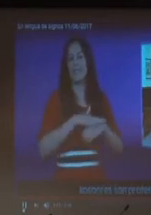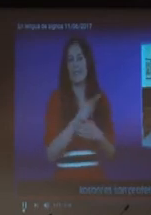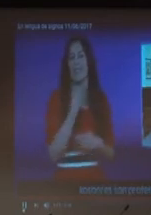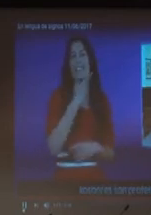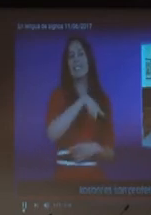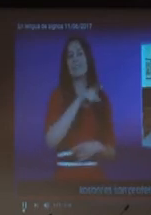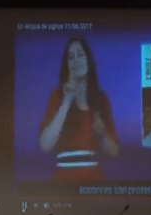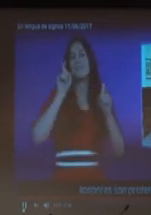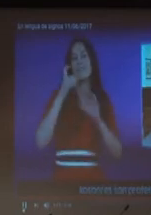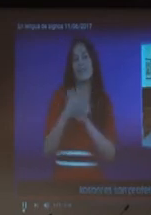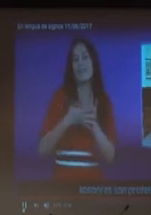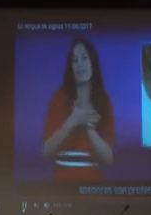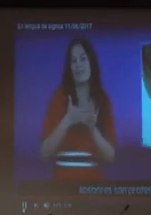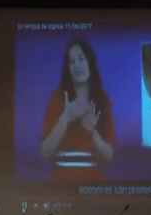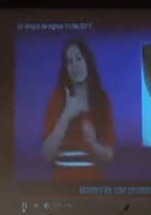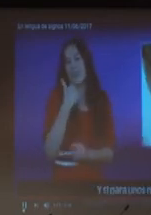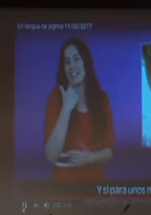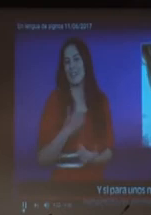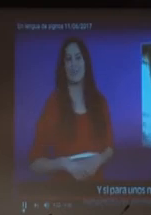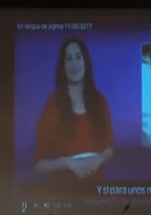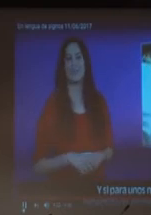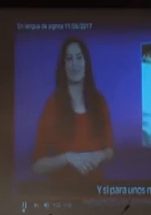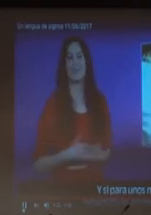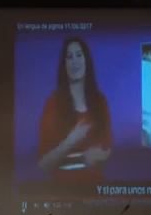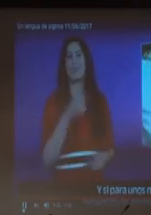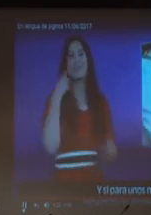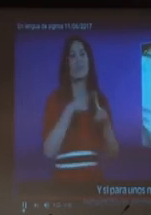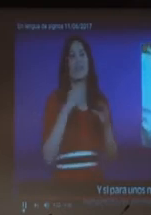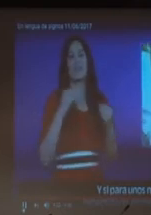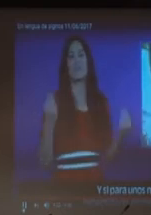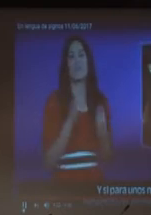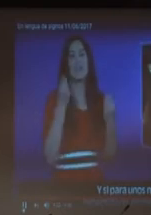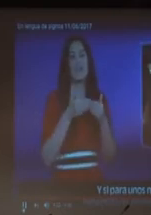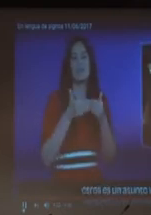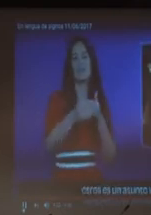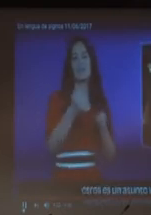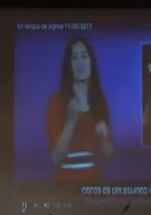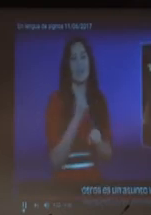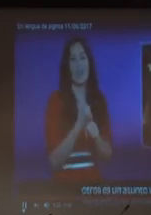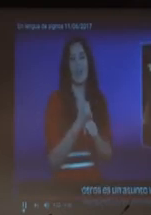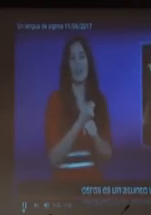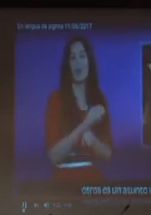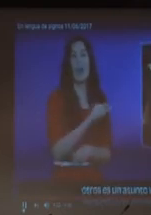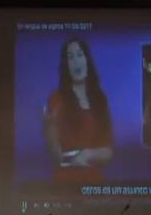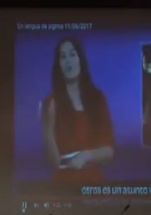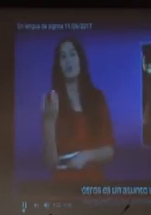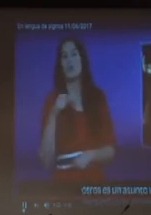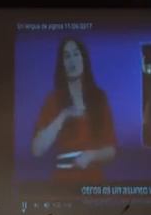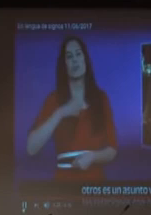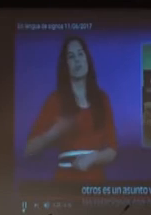lengua de signos en cierto modo. Y si para unos mejora sus expectativas profesionales, para otros es un asunto vital, extender las relaciones